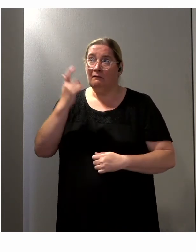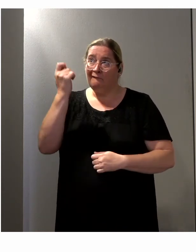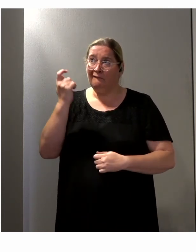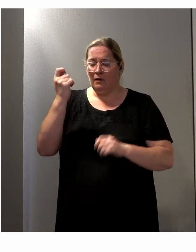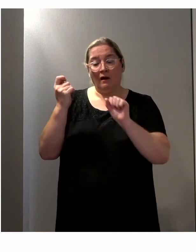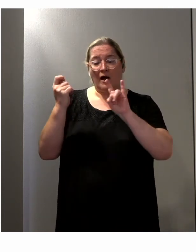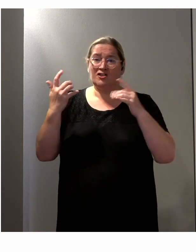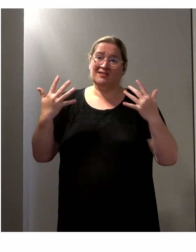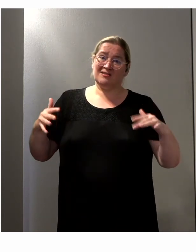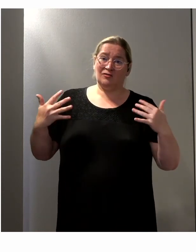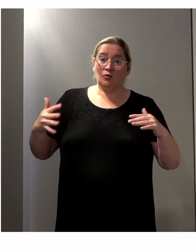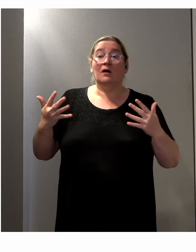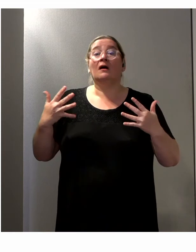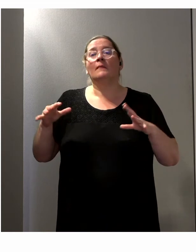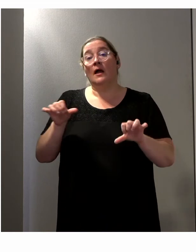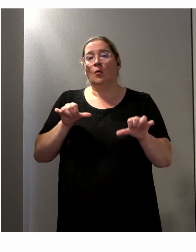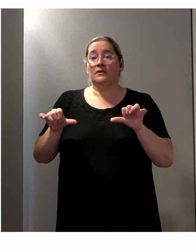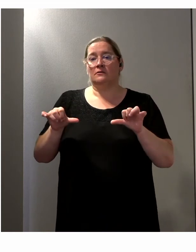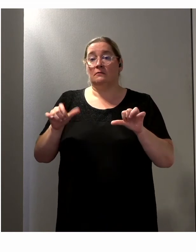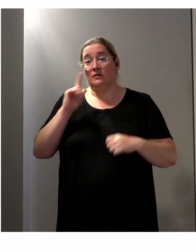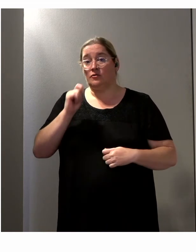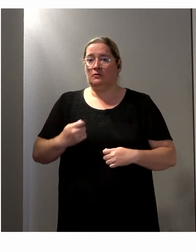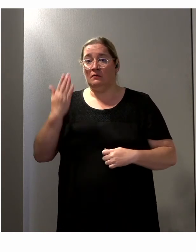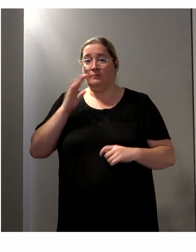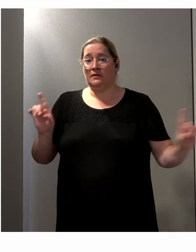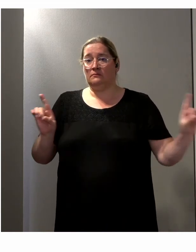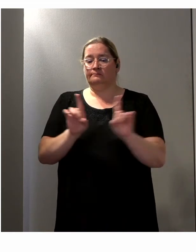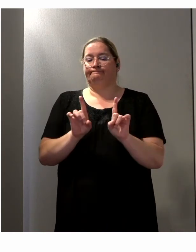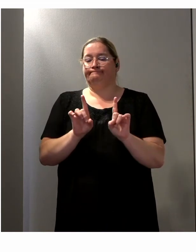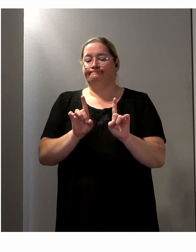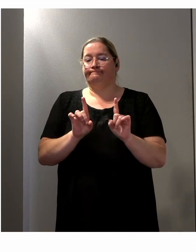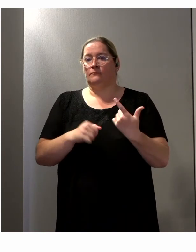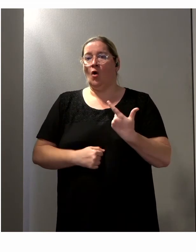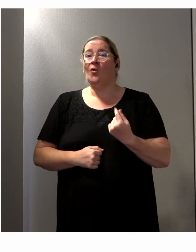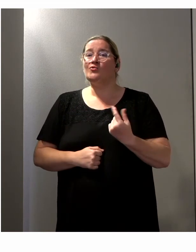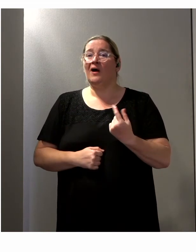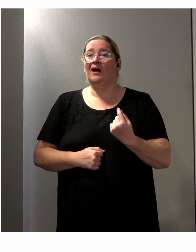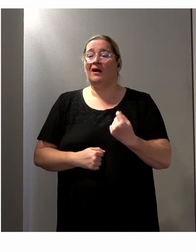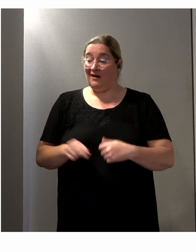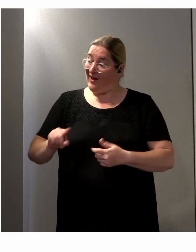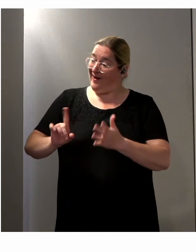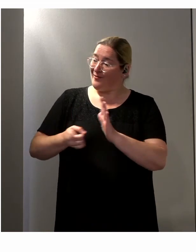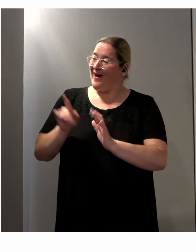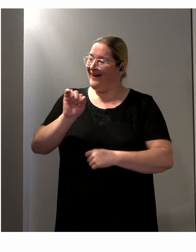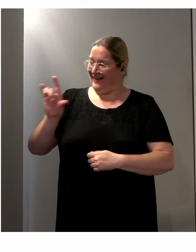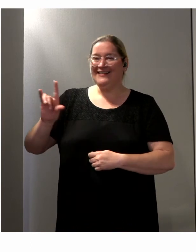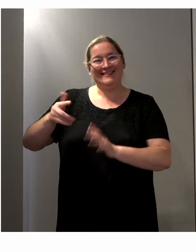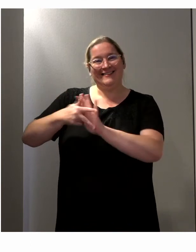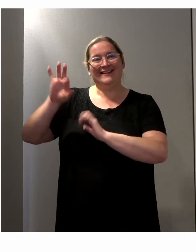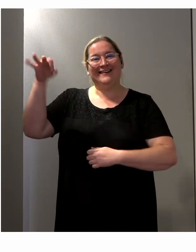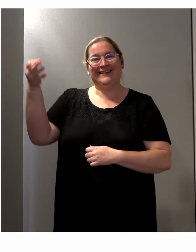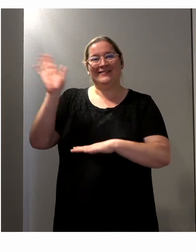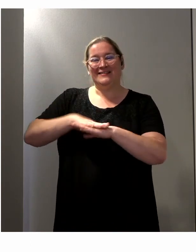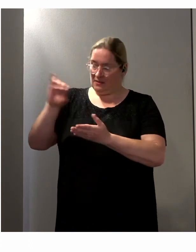que vous pouvez, on l'a vu, avoir droit à l'AAH, et puis parce que vous avez un conjoint, le droit il est ouvert, mais l'AAH ne sera pas liquidée. Donc je ne vais pas rentrer dans ce détail-là,